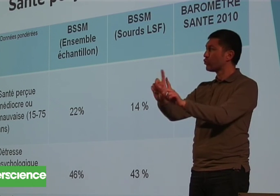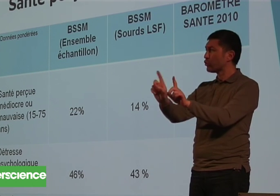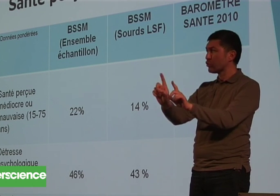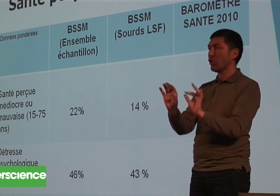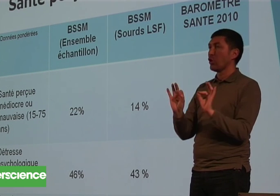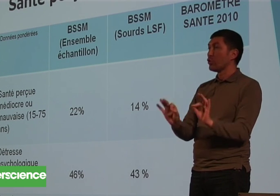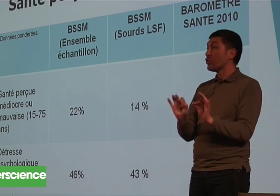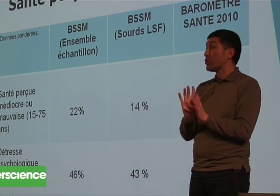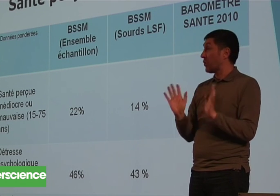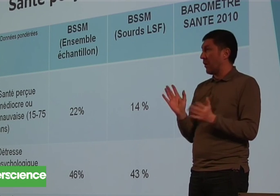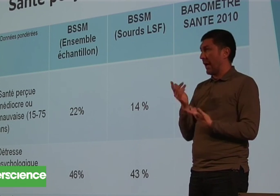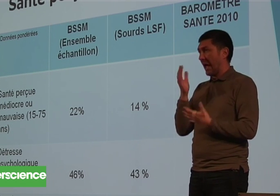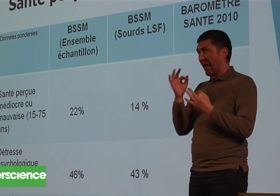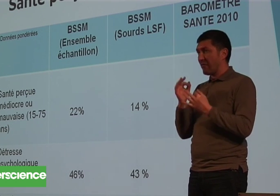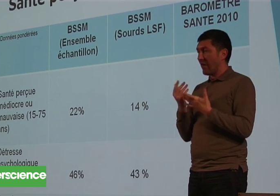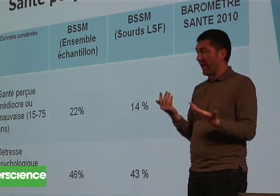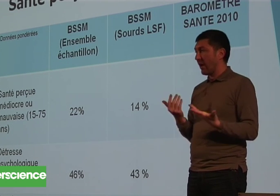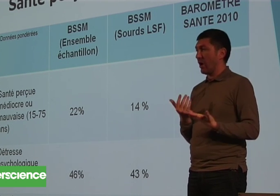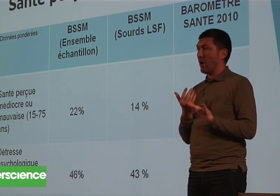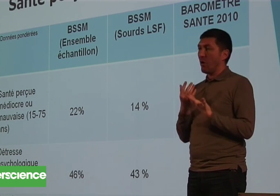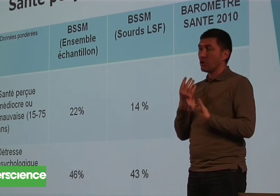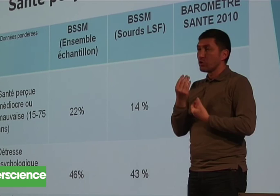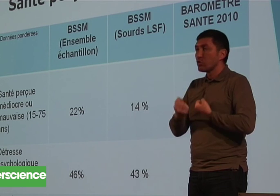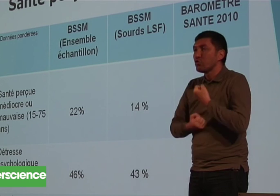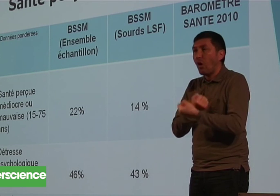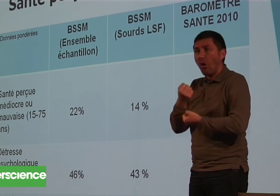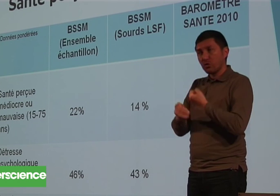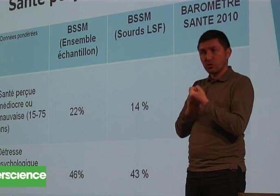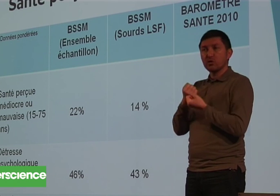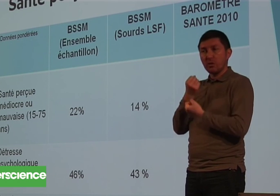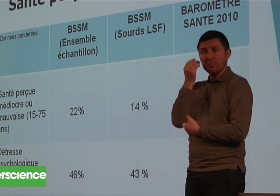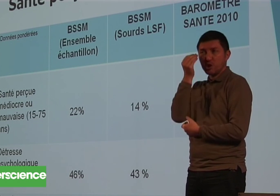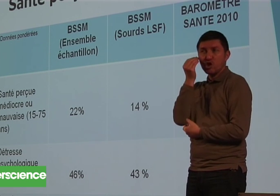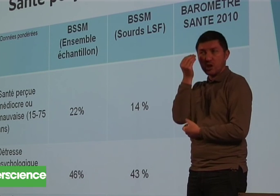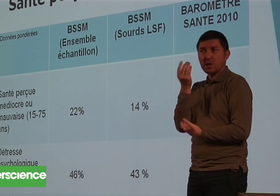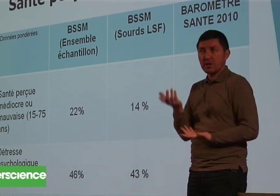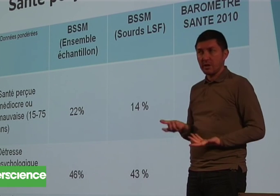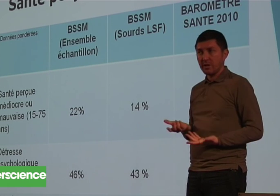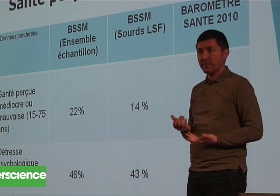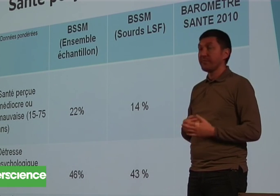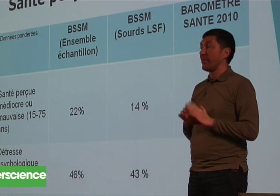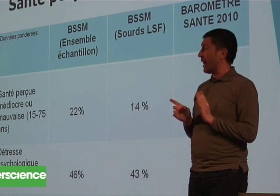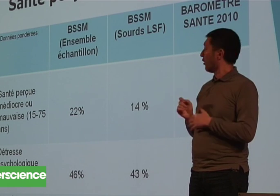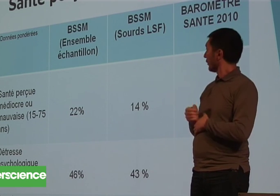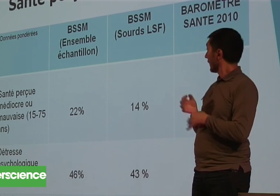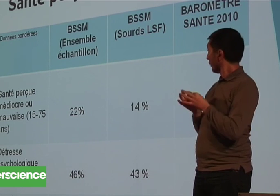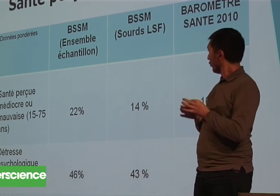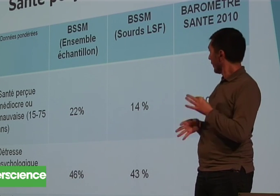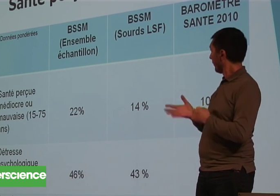souffrance psychique. Alors, qu'en est-il de la santé perçue par les enquêtés du BSSM? Eh bien, on